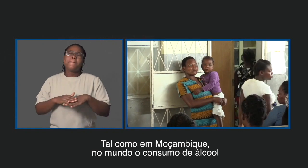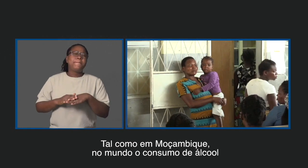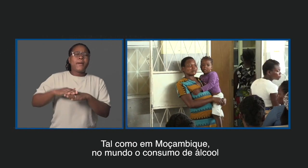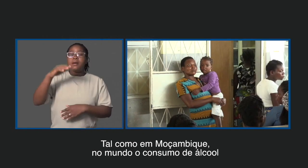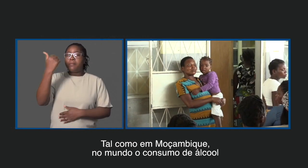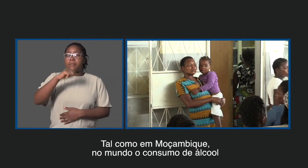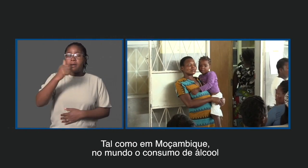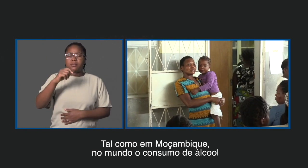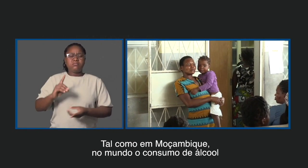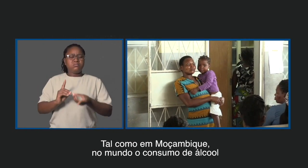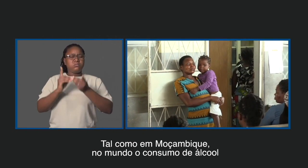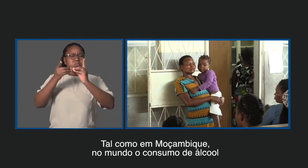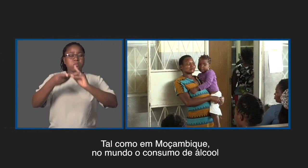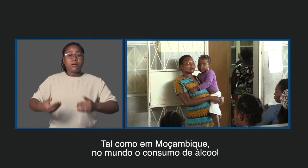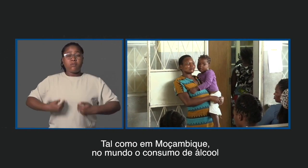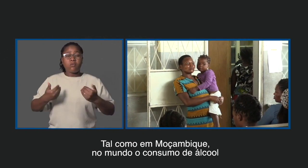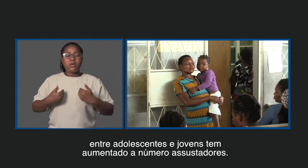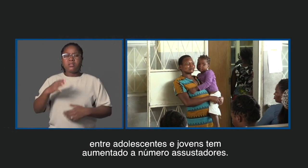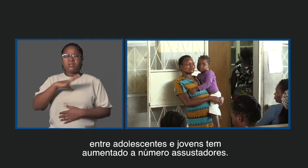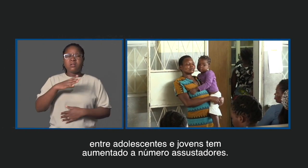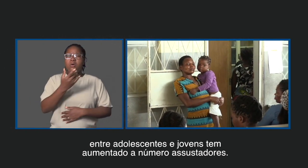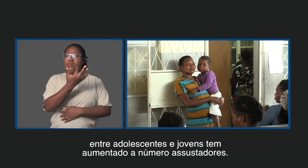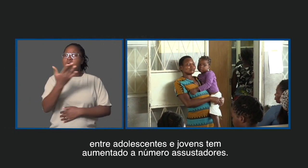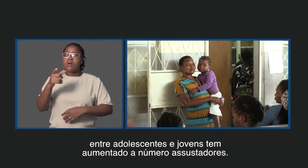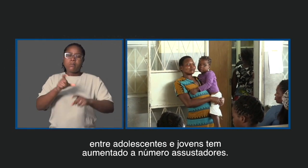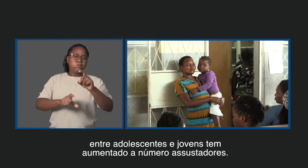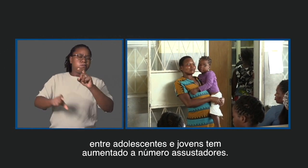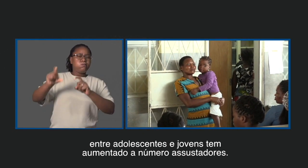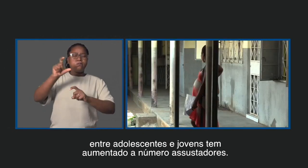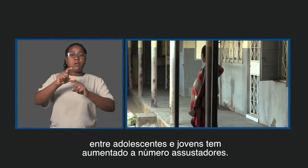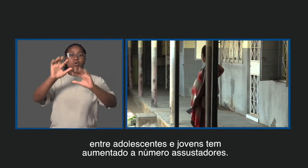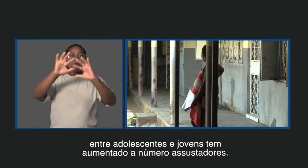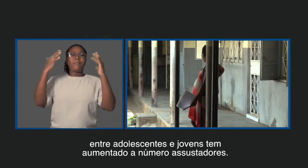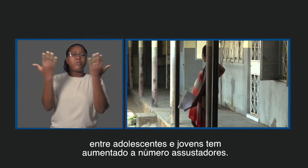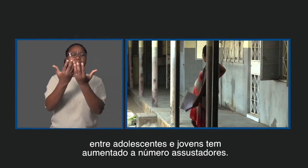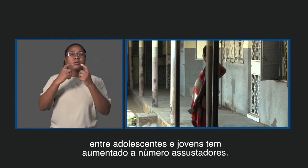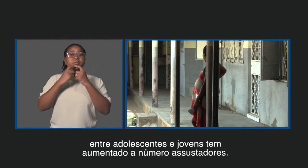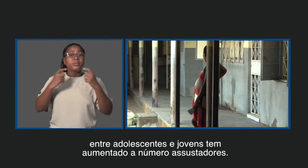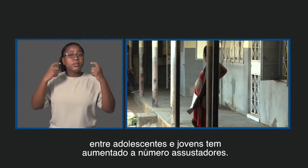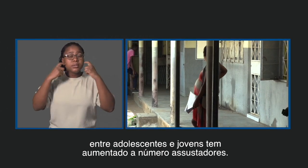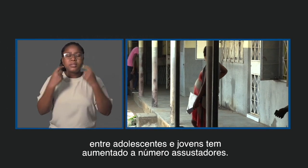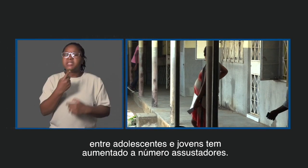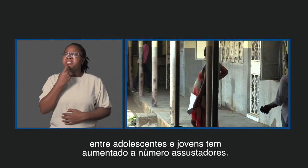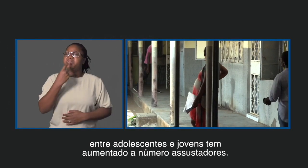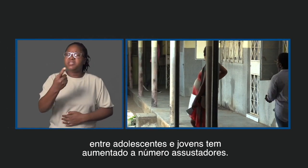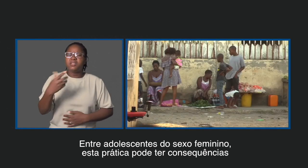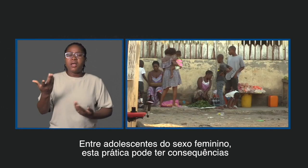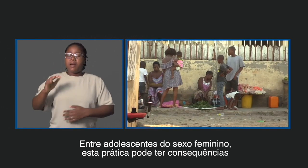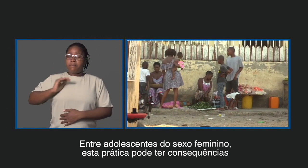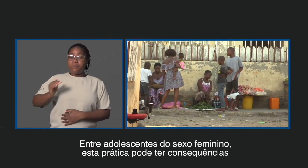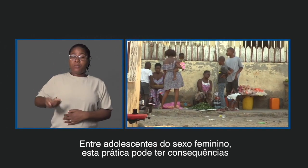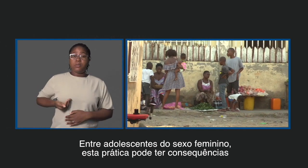Tal como em Moçambique, no mundo o consumo de álcool entre adolescentes e jovens tem aumentado a número assustadores.